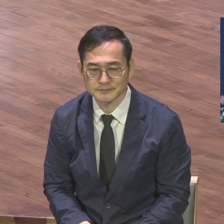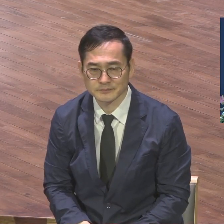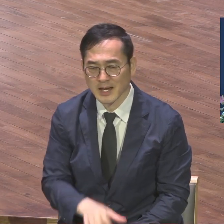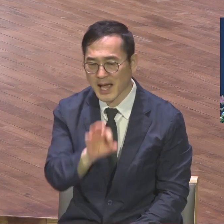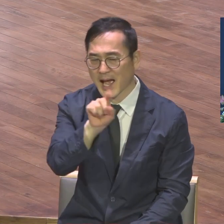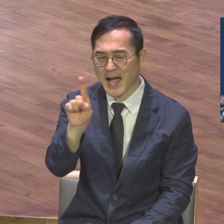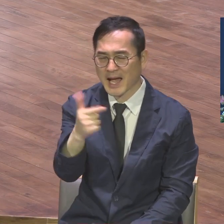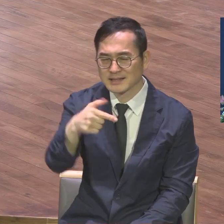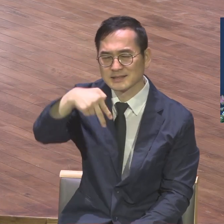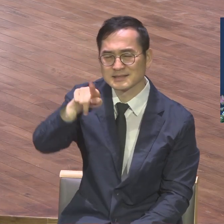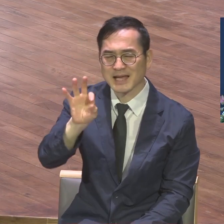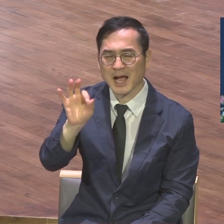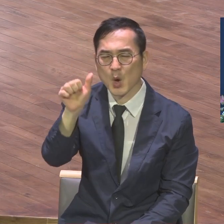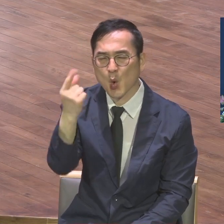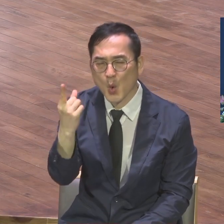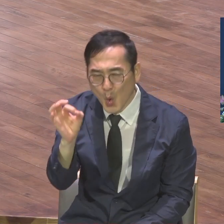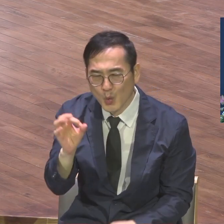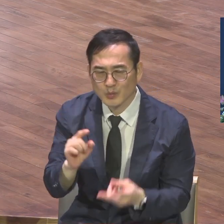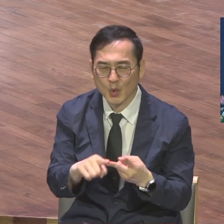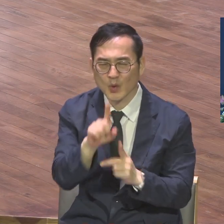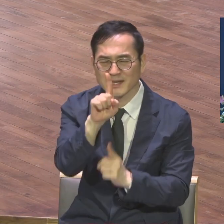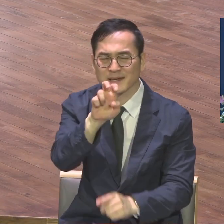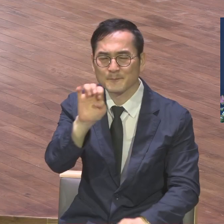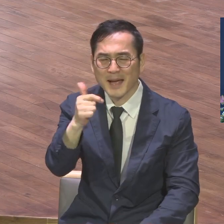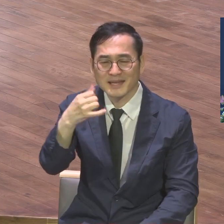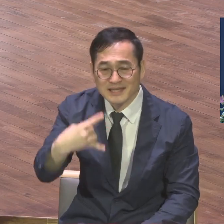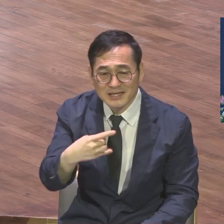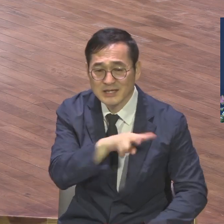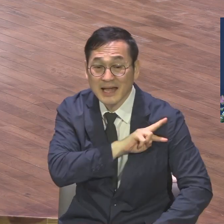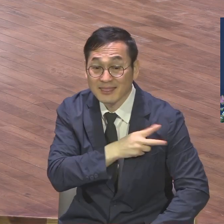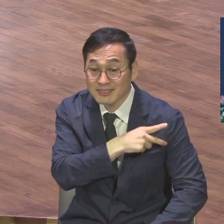안상홍이, 이만희 없습니다.